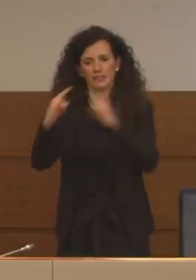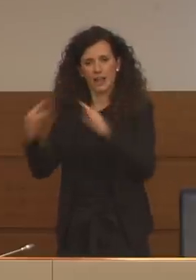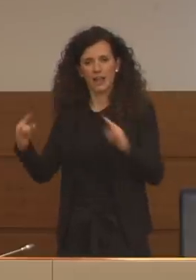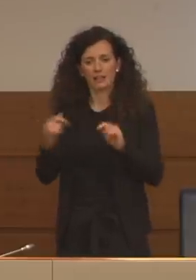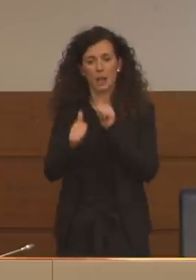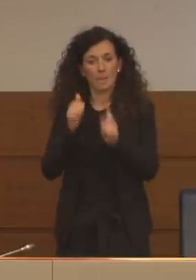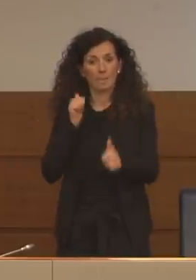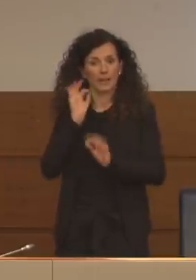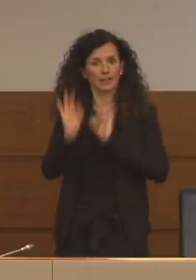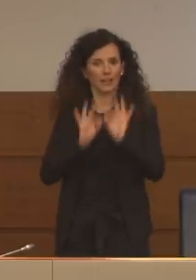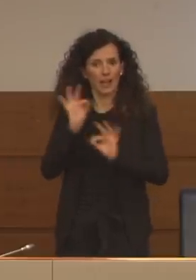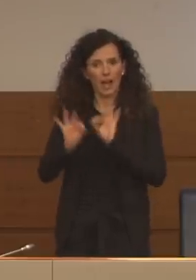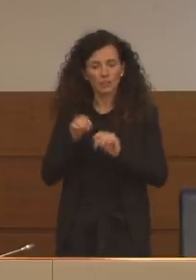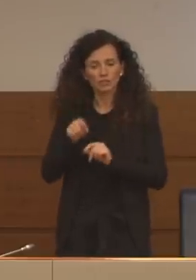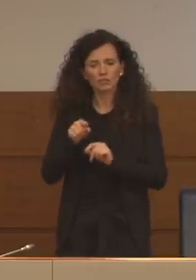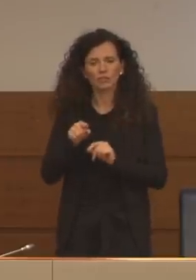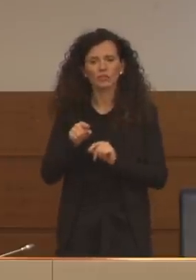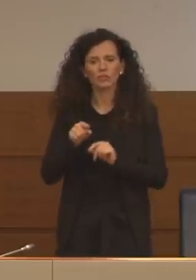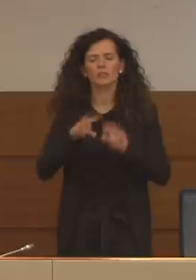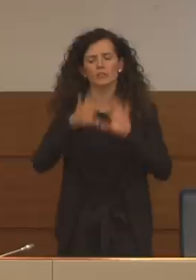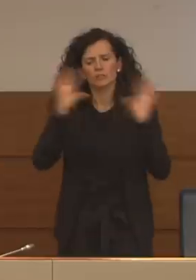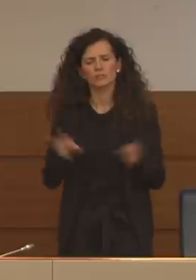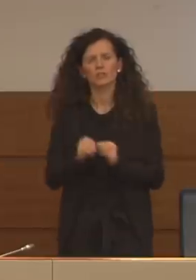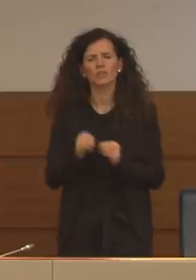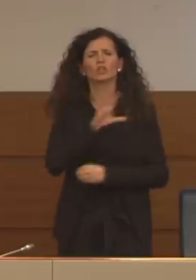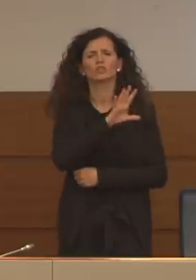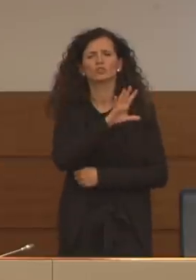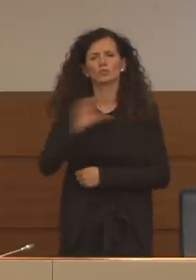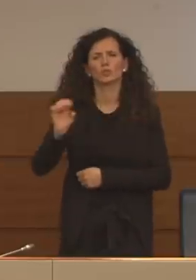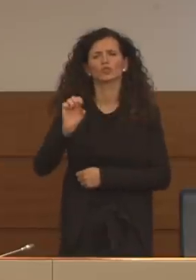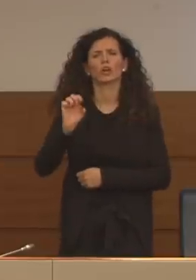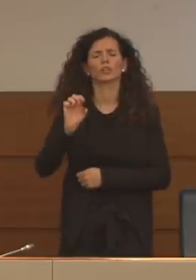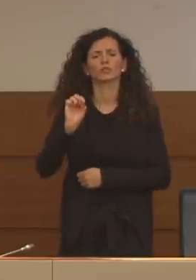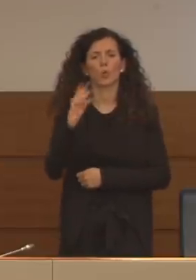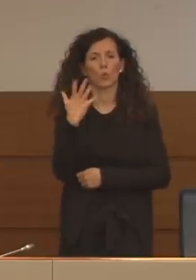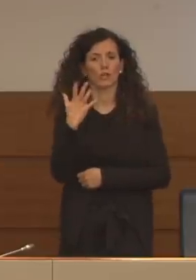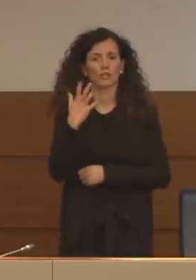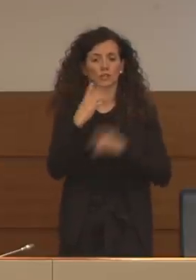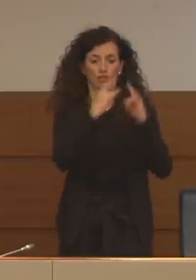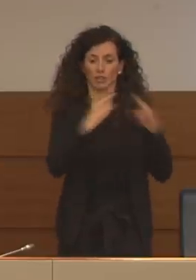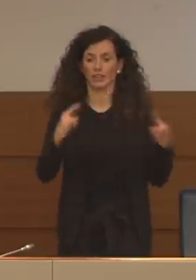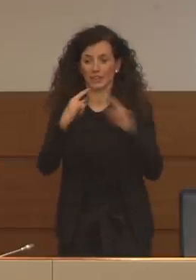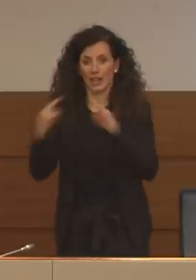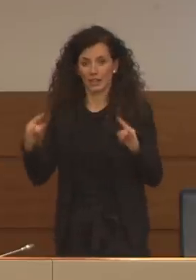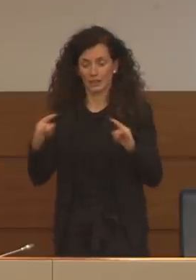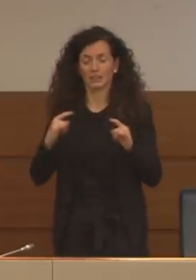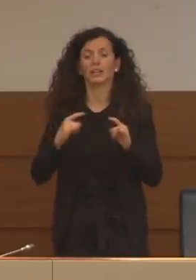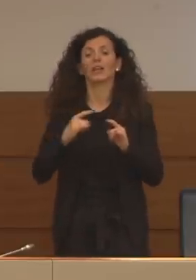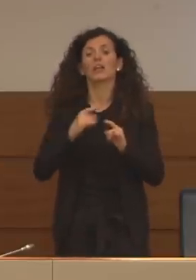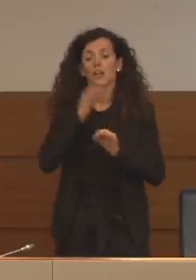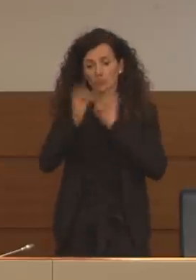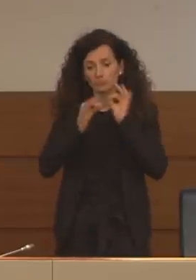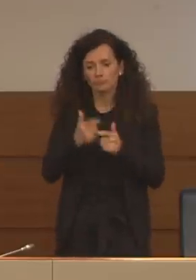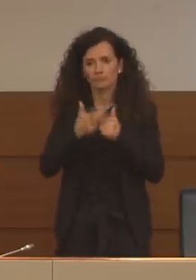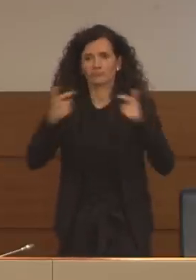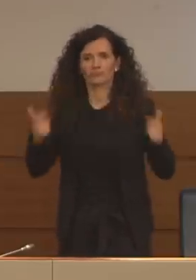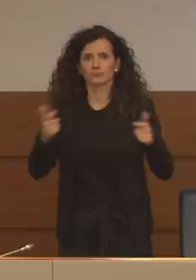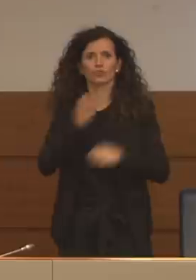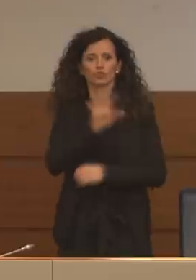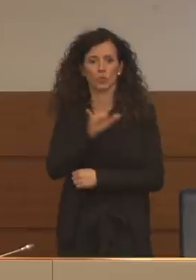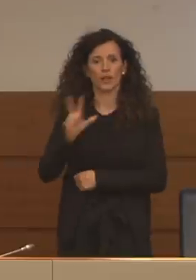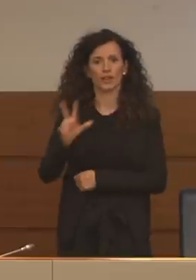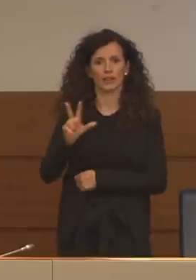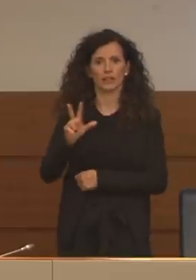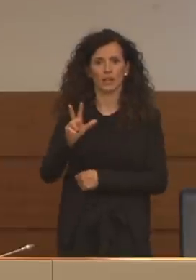triage registriamo 515 tende in totale con un incremento di 53